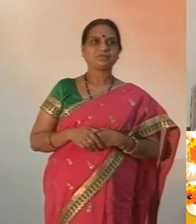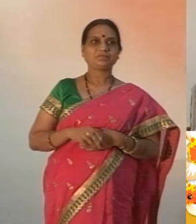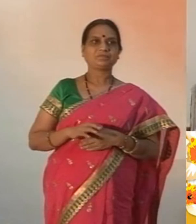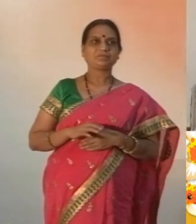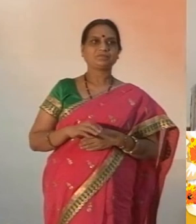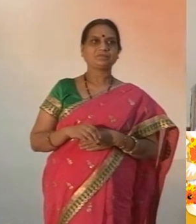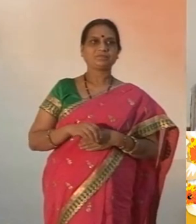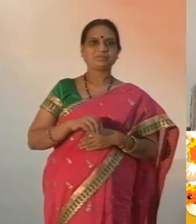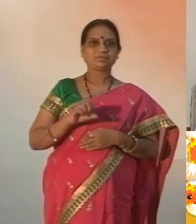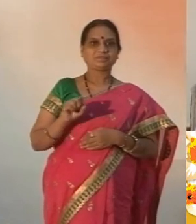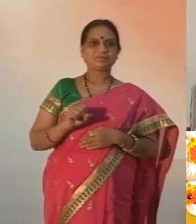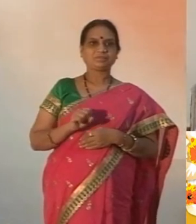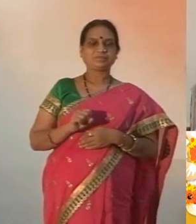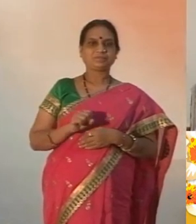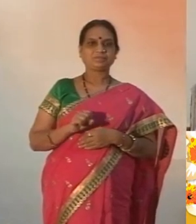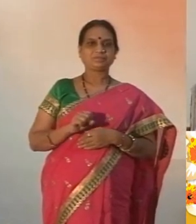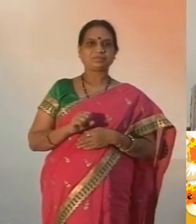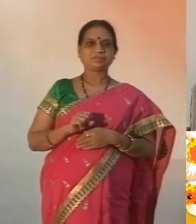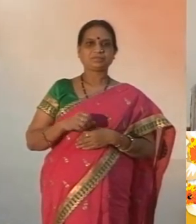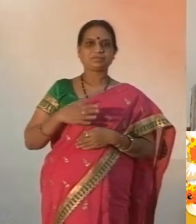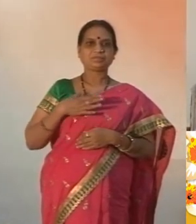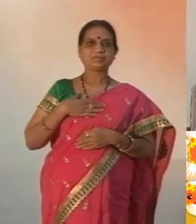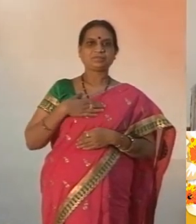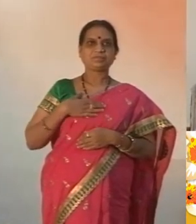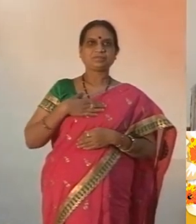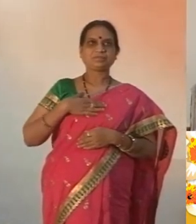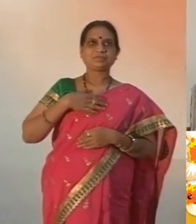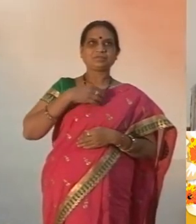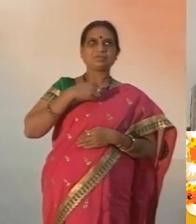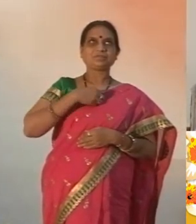इसलिए मेरे मन की सारी बातें